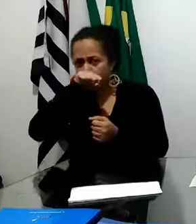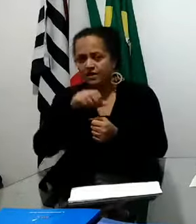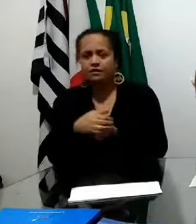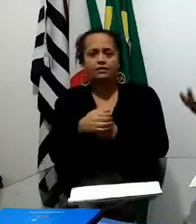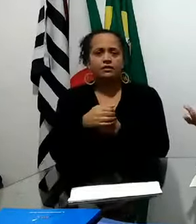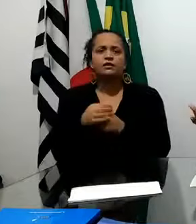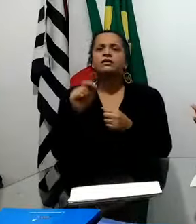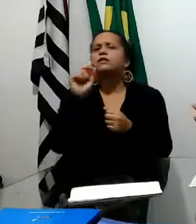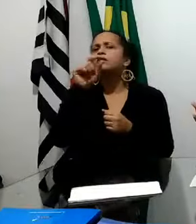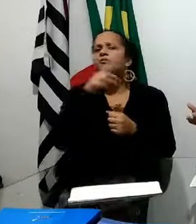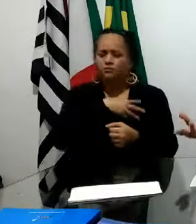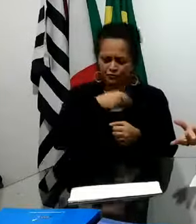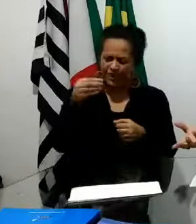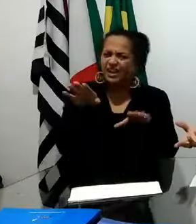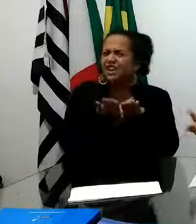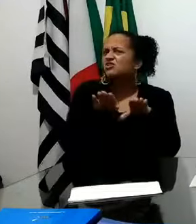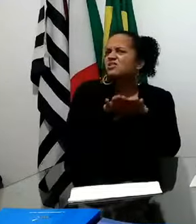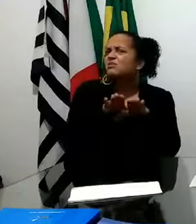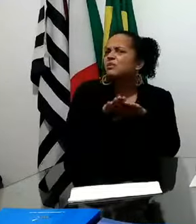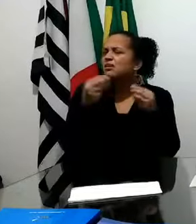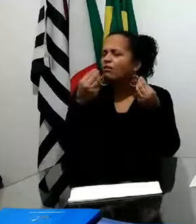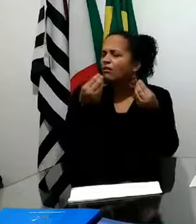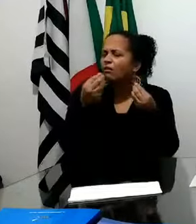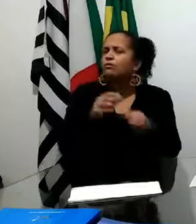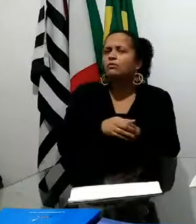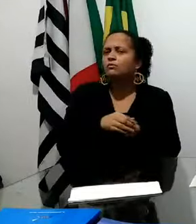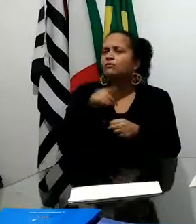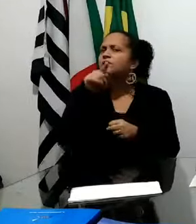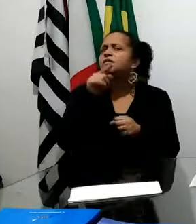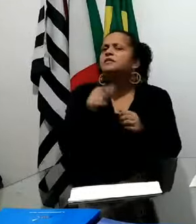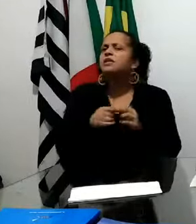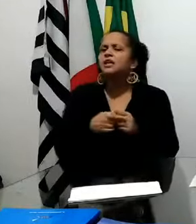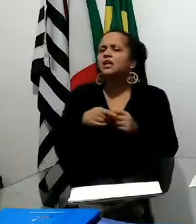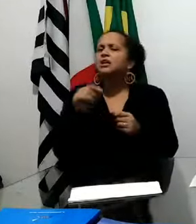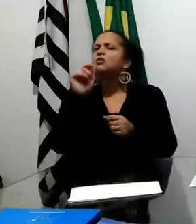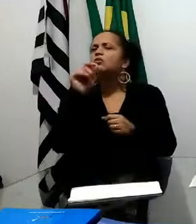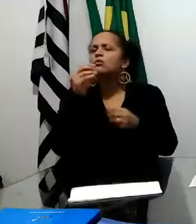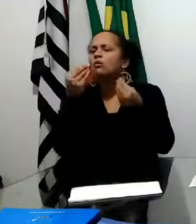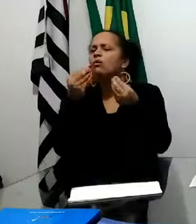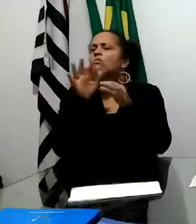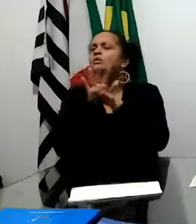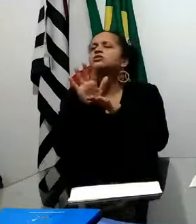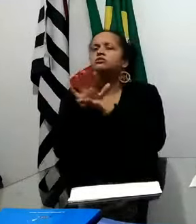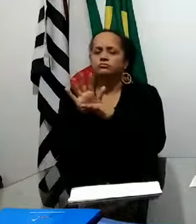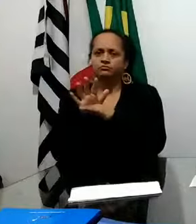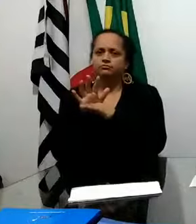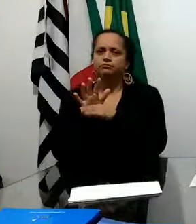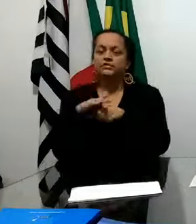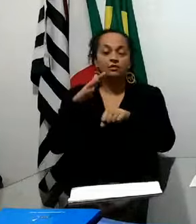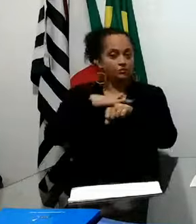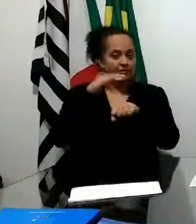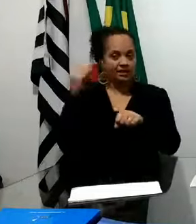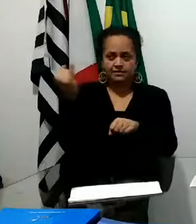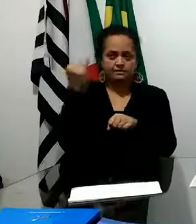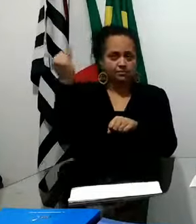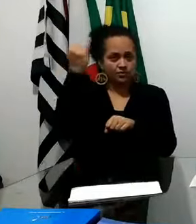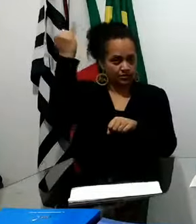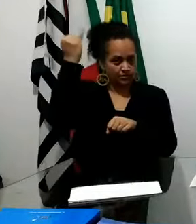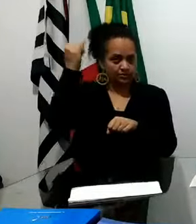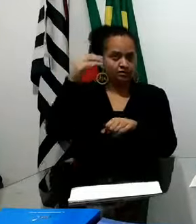vocês estão longe dos olhos dos pais? Quem vocês são, onde vocês estão? Então, muito mais importante do que fazer, que